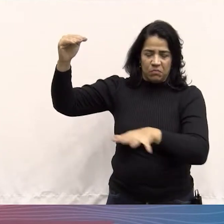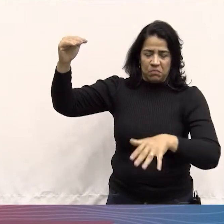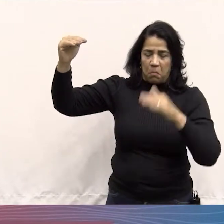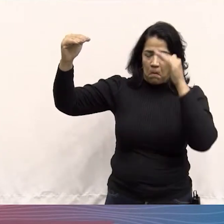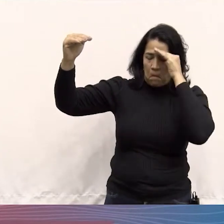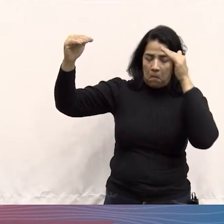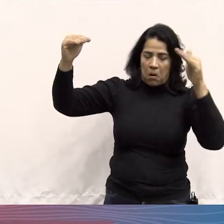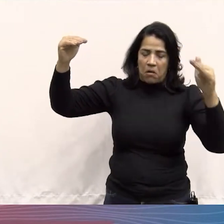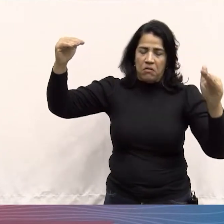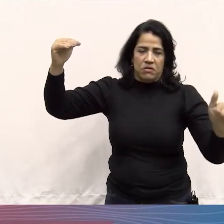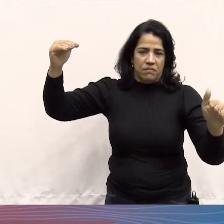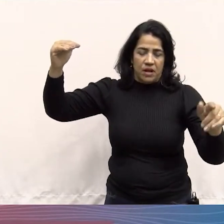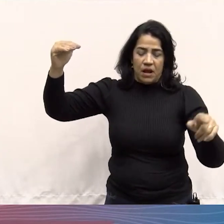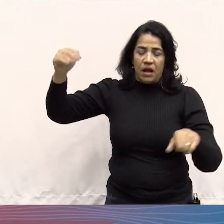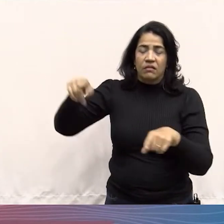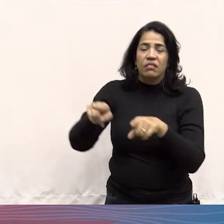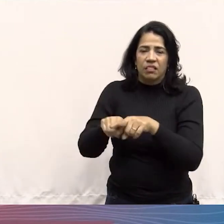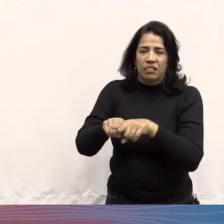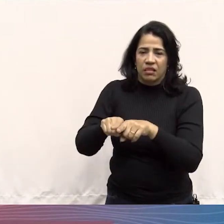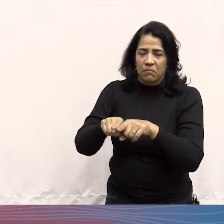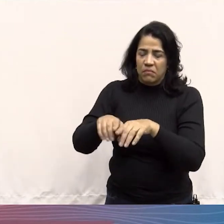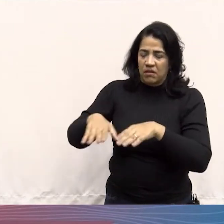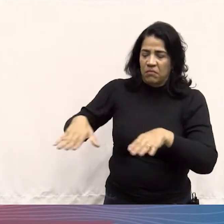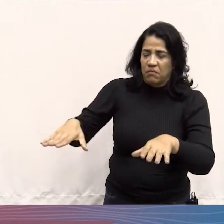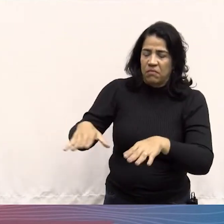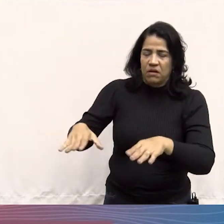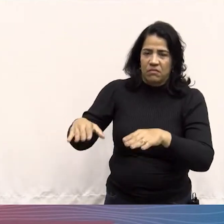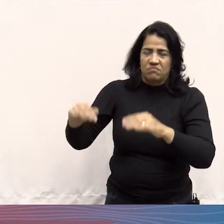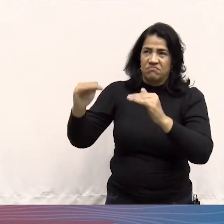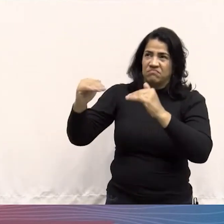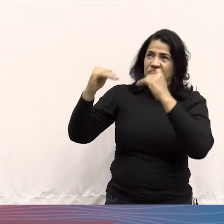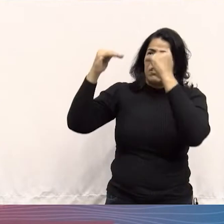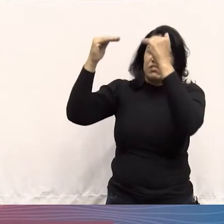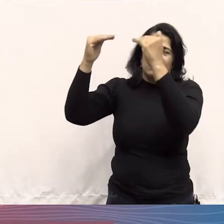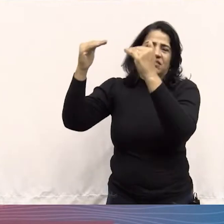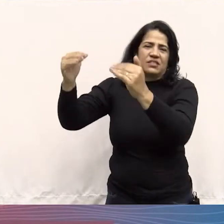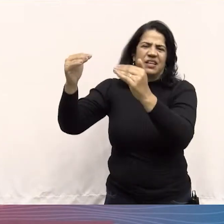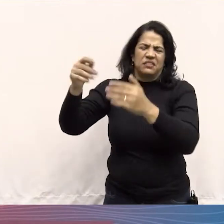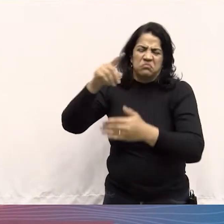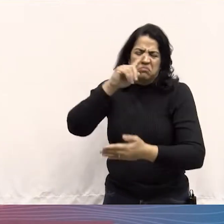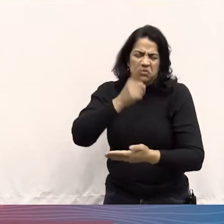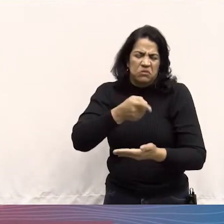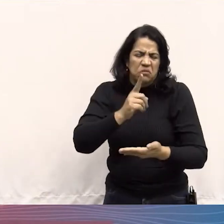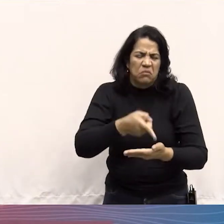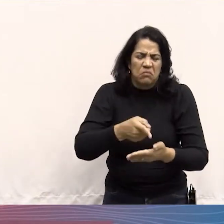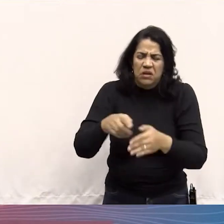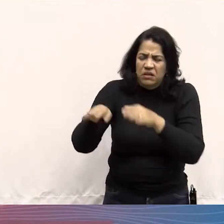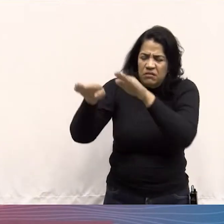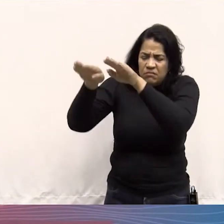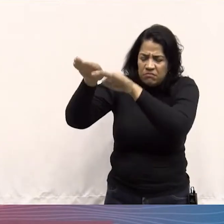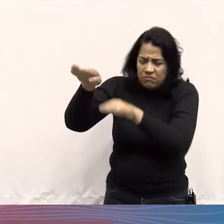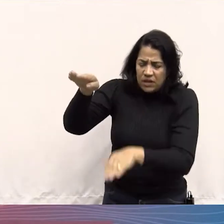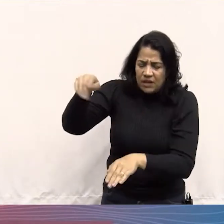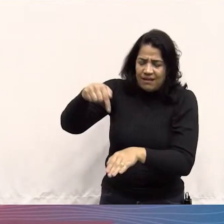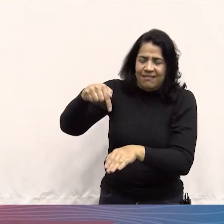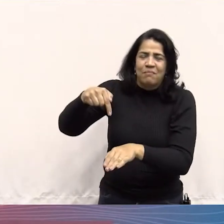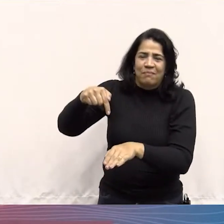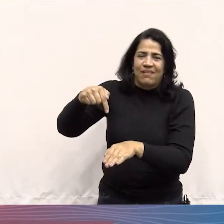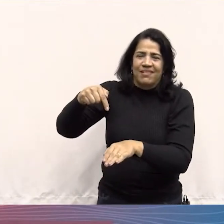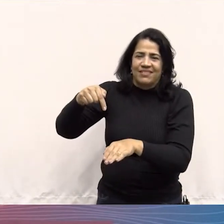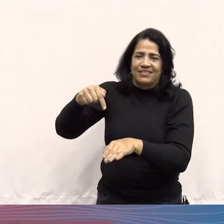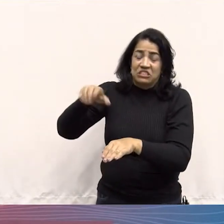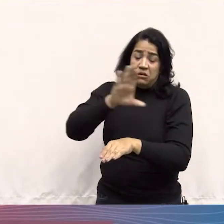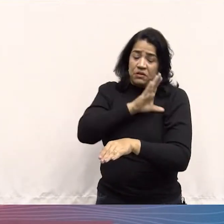poder, acima de toda potestade e de todo domínio, acima de todo nome que se